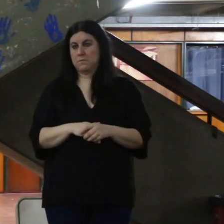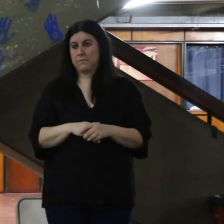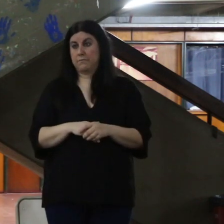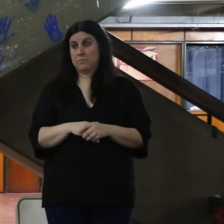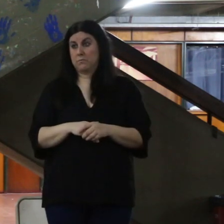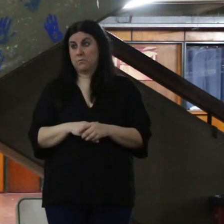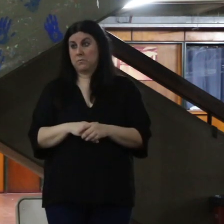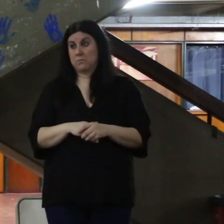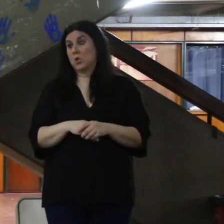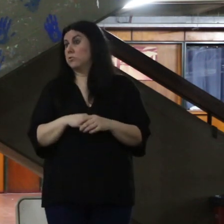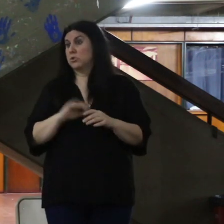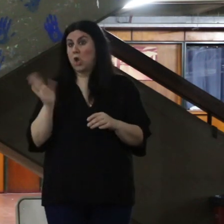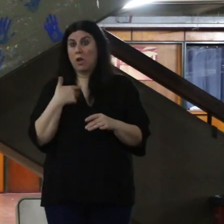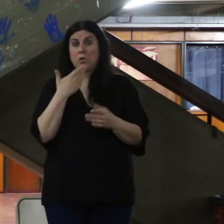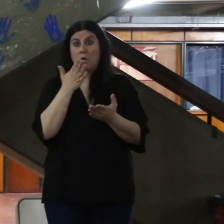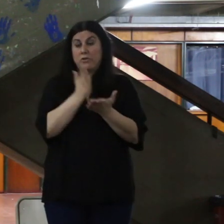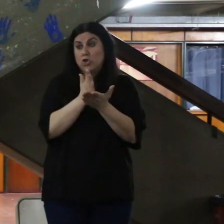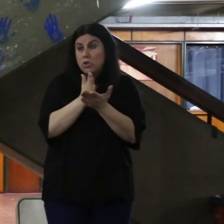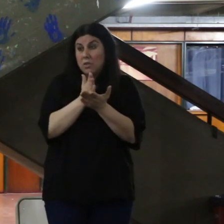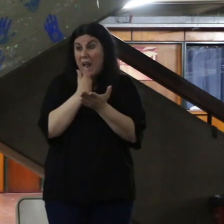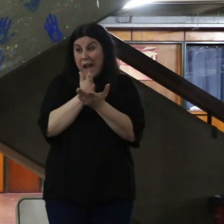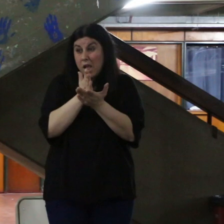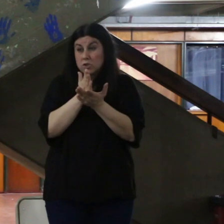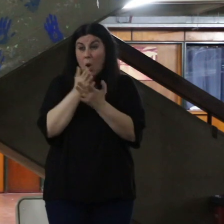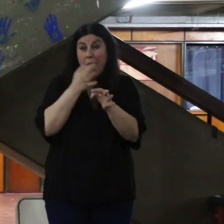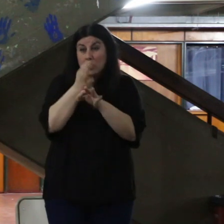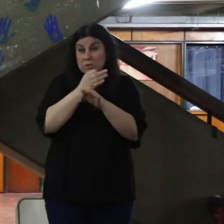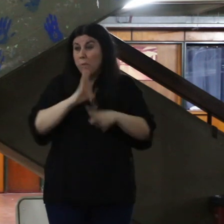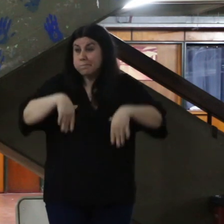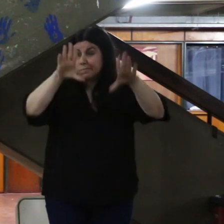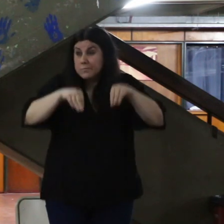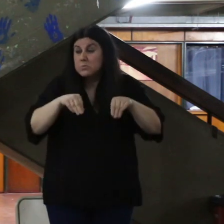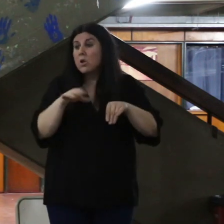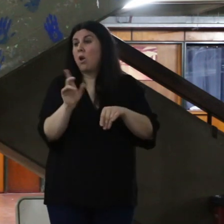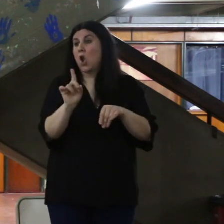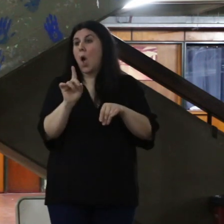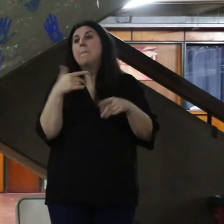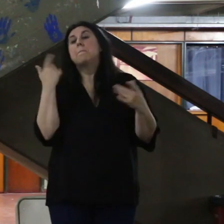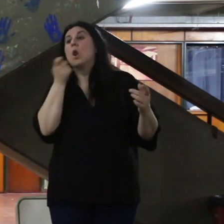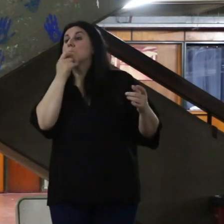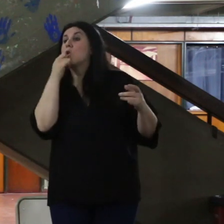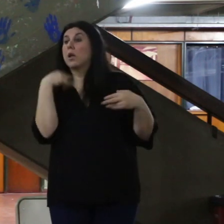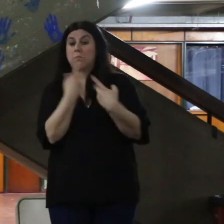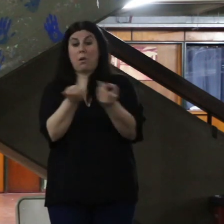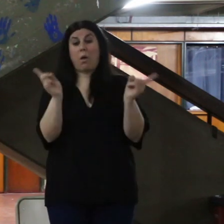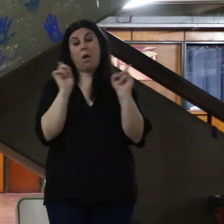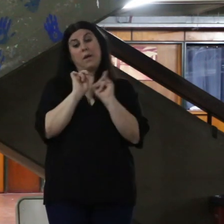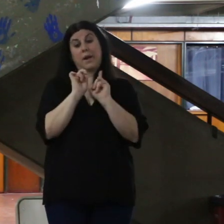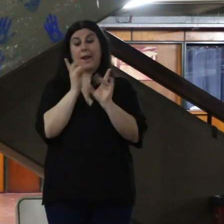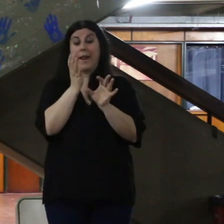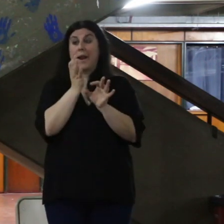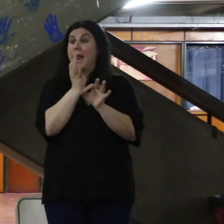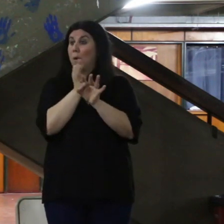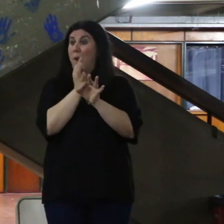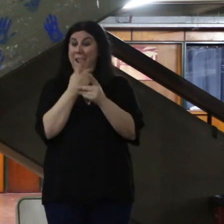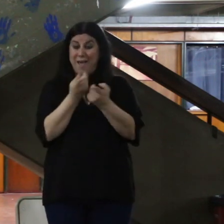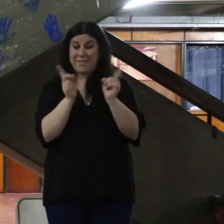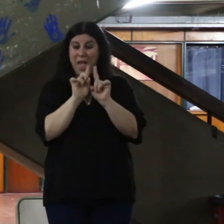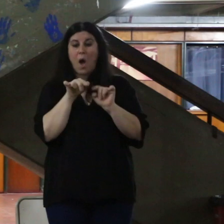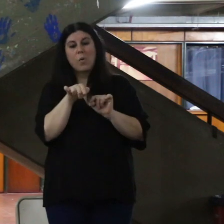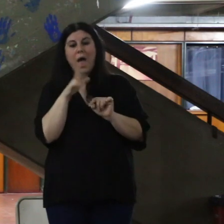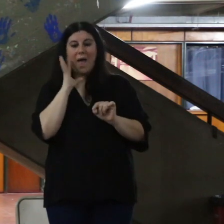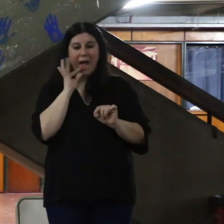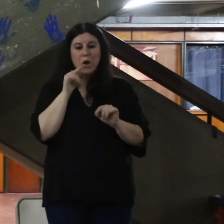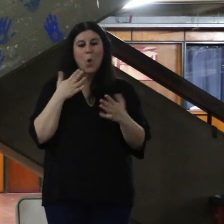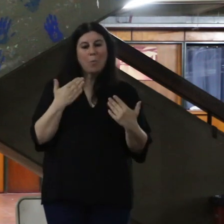podemos. ¿Todo el derecho a la educación? No. Pero algunas cosas que sean en el aula para una escuela más justa, sí podemos hacer.